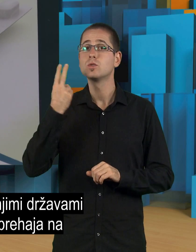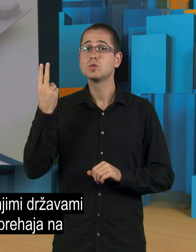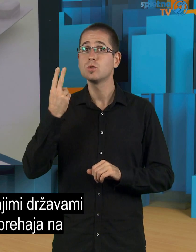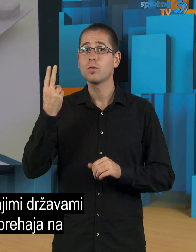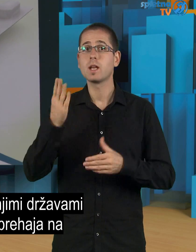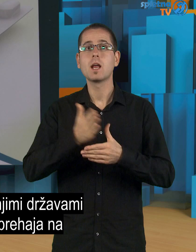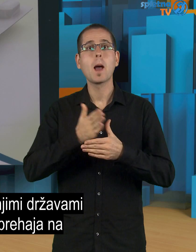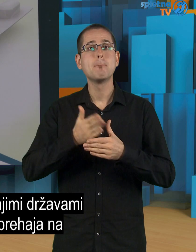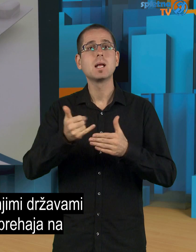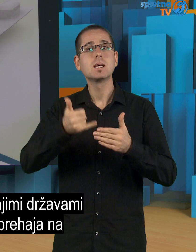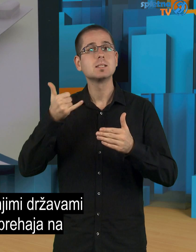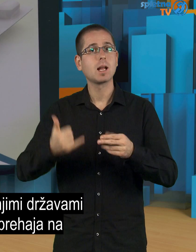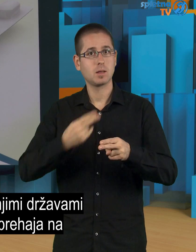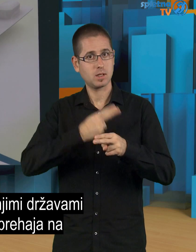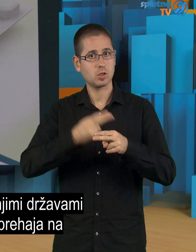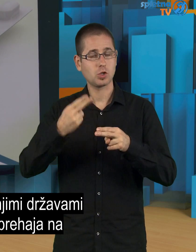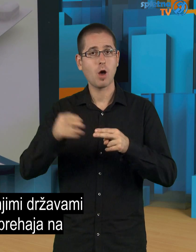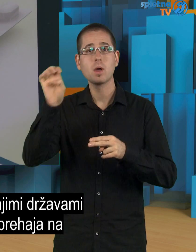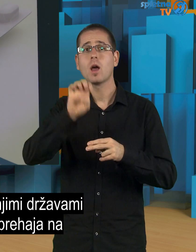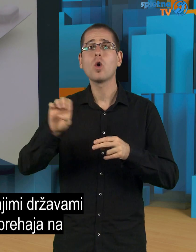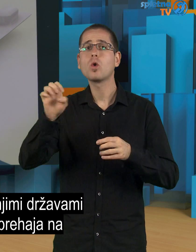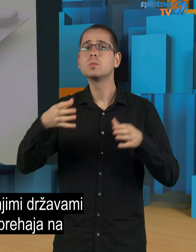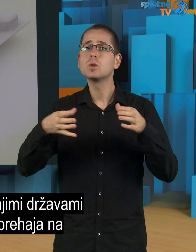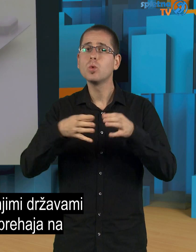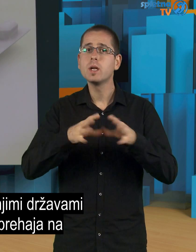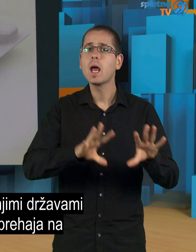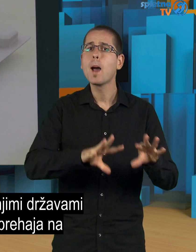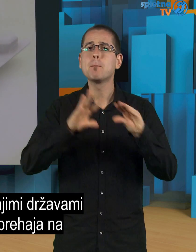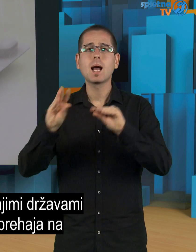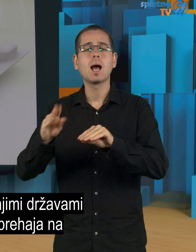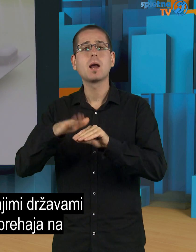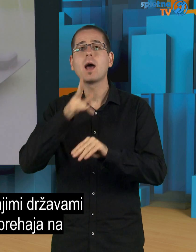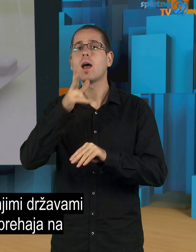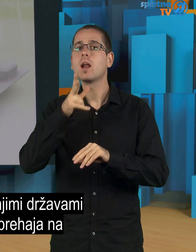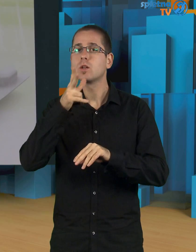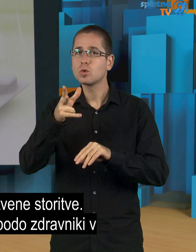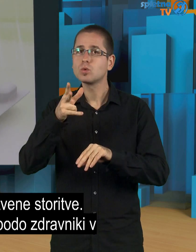Slovenija med zadnjimi državami v Evropski uniji prehaja na elektronske zdravstvene storitve.